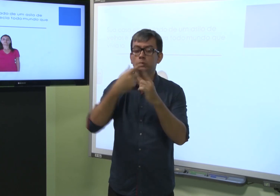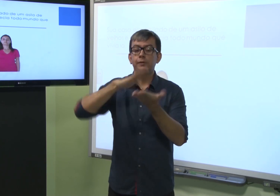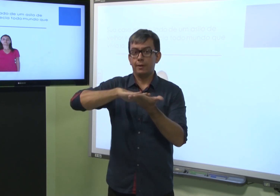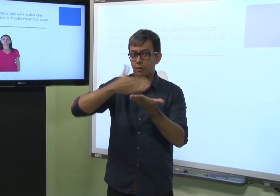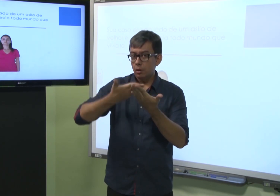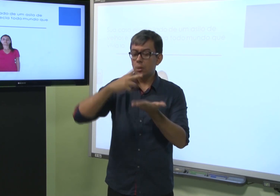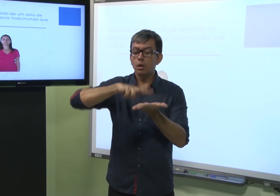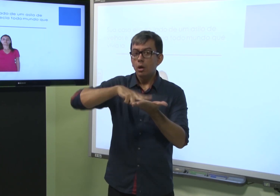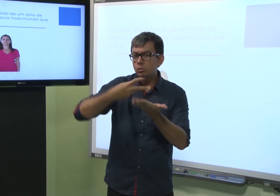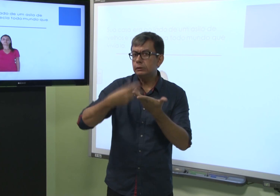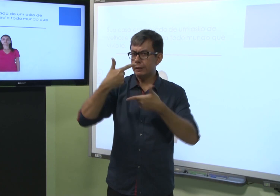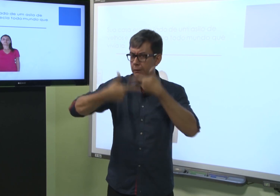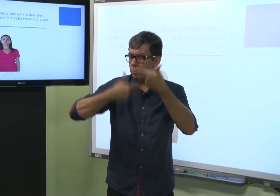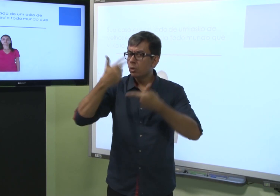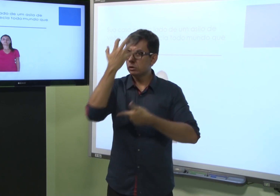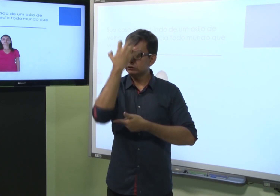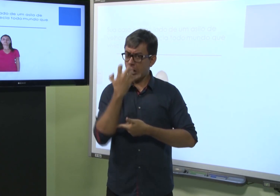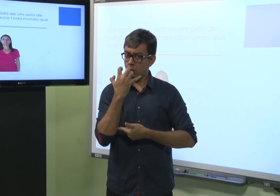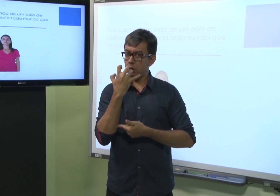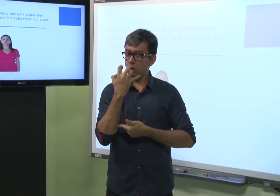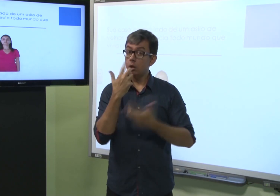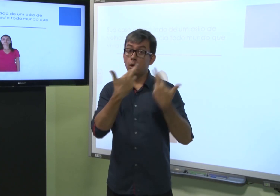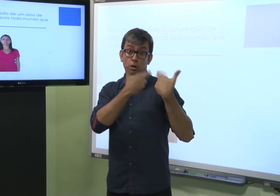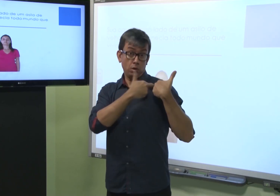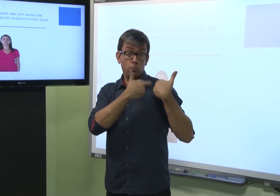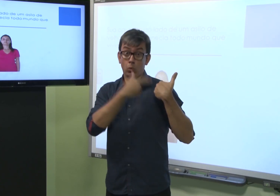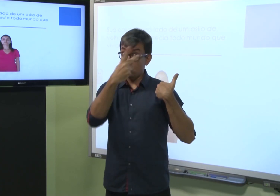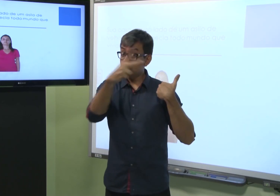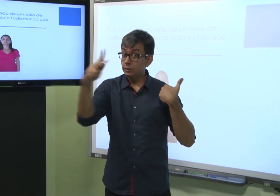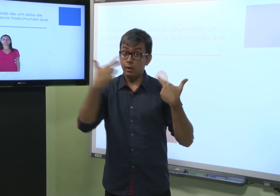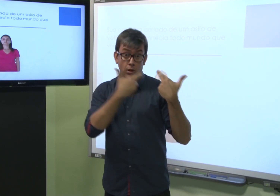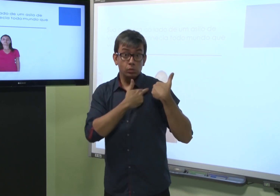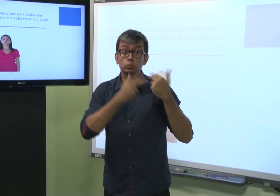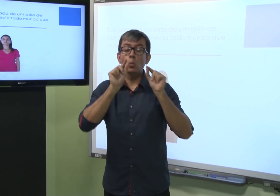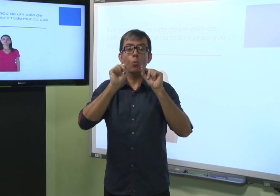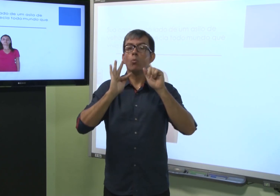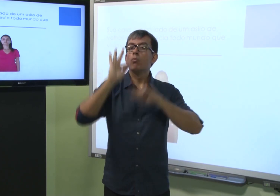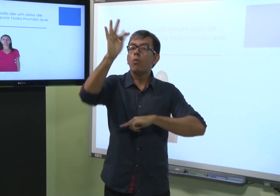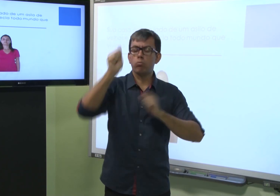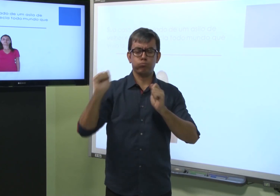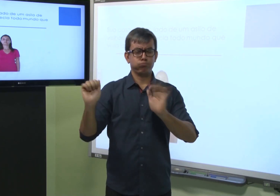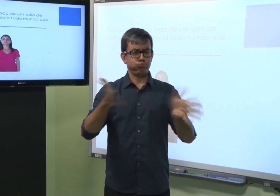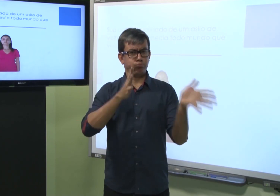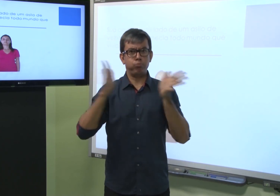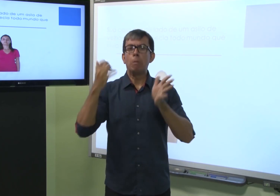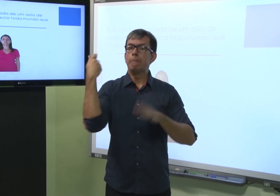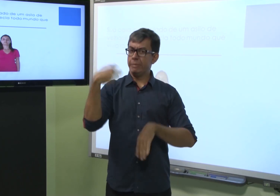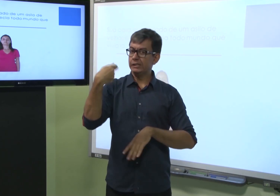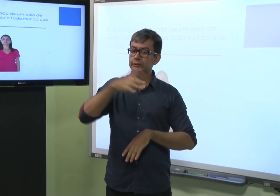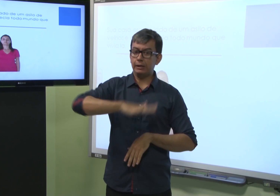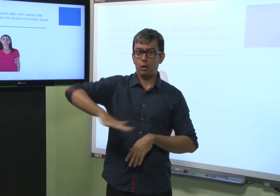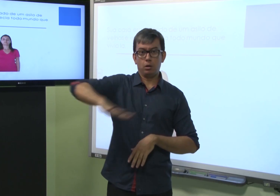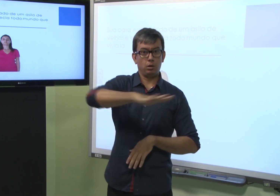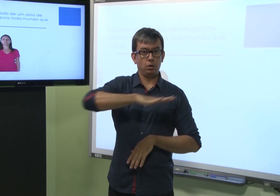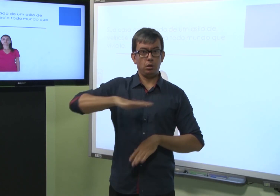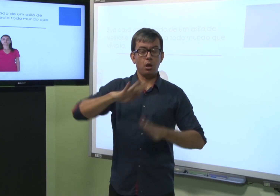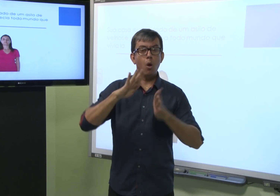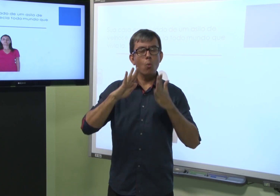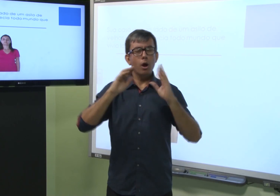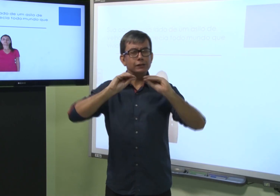Vocês precisam entender que o trabalho do tradutor em teste é um trabalho de responsabilidade, é um trabalho sério. Quando vocês